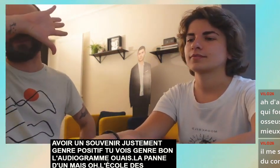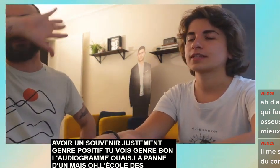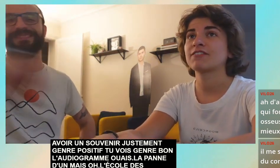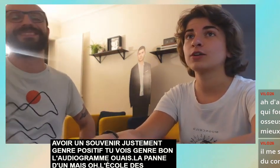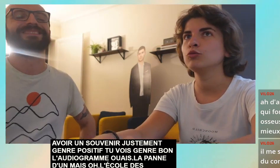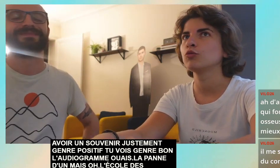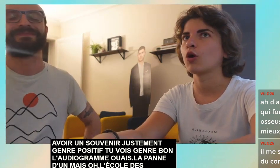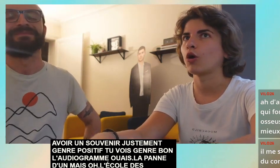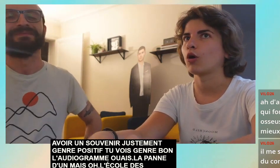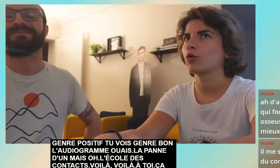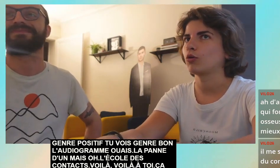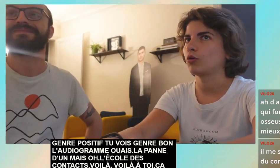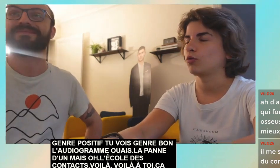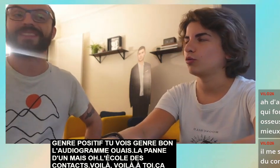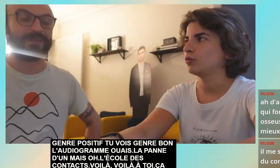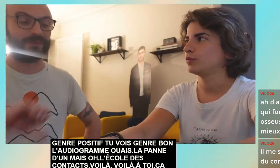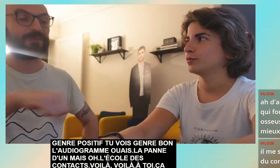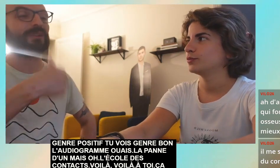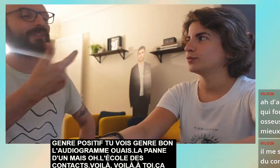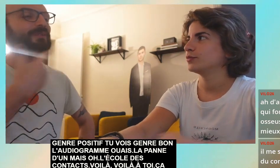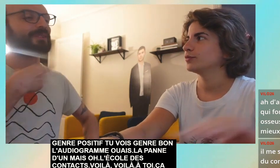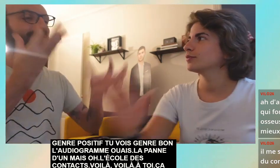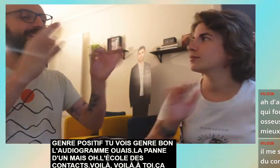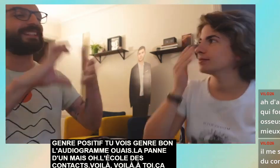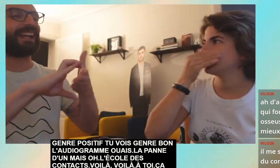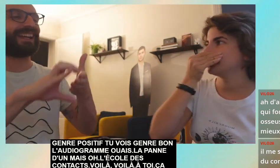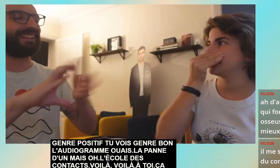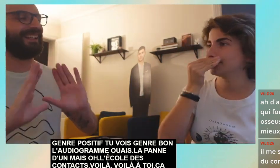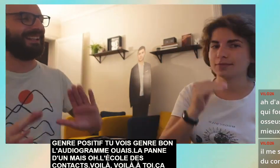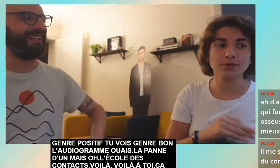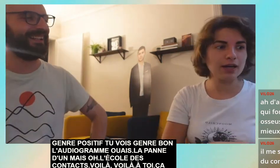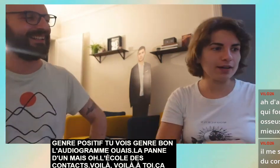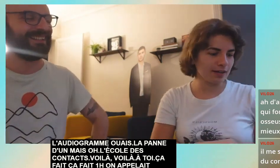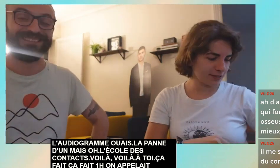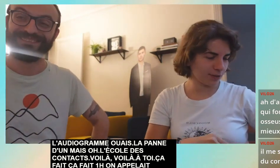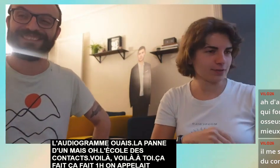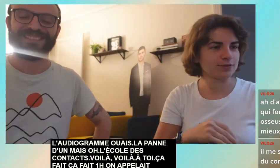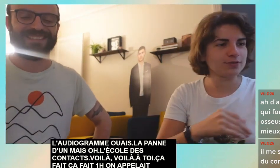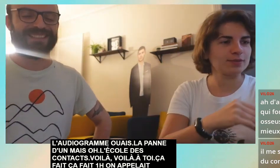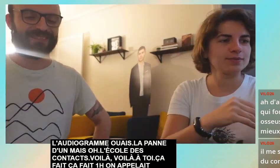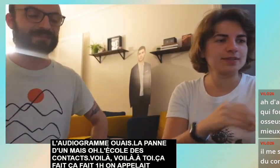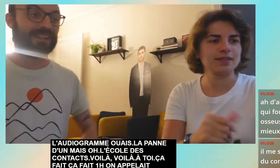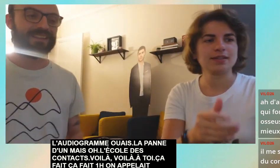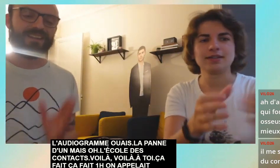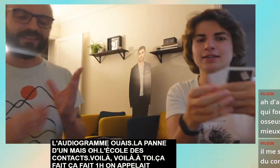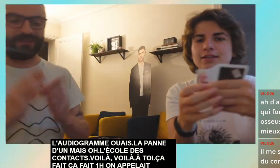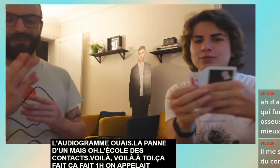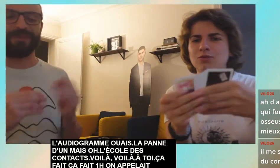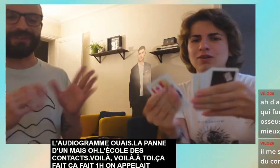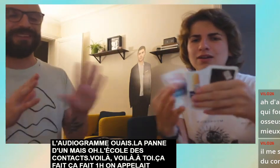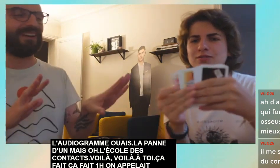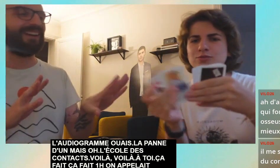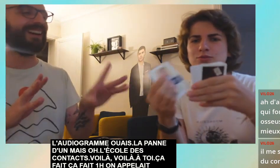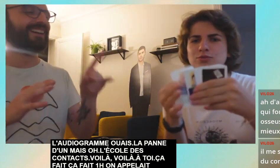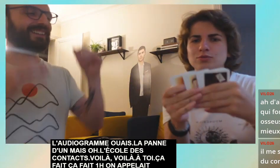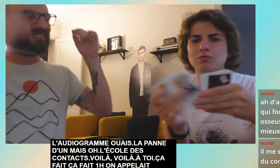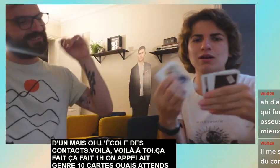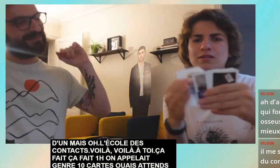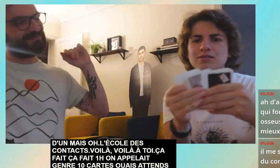Ça fait 1 heure. t'as fait 1 heure, on a fait genre 10 cartes. Ouais, attends. Bon, heureusement. 1, 2, 3,